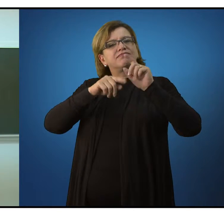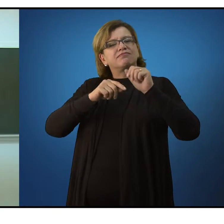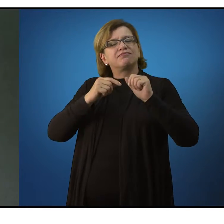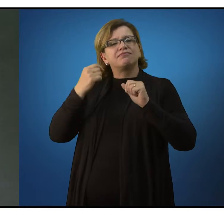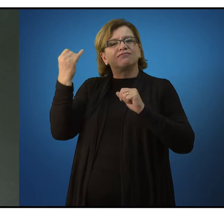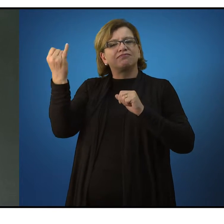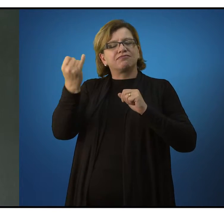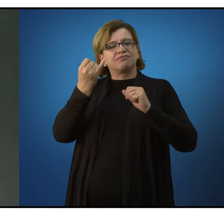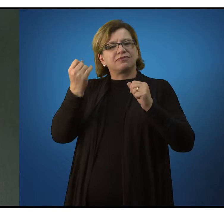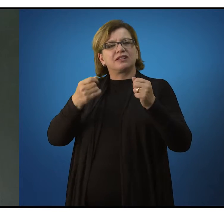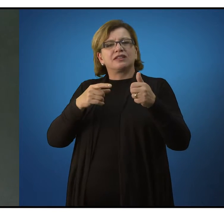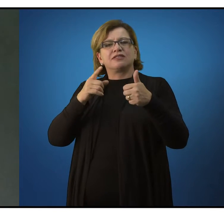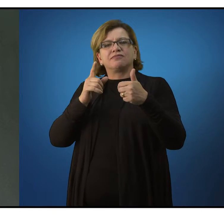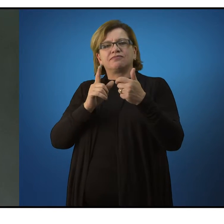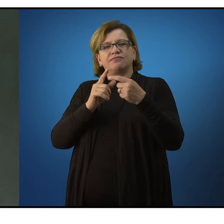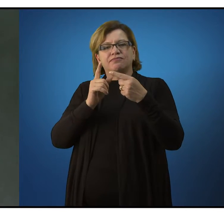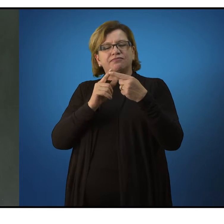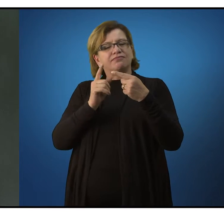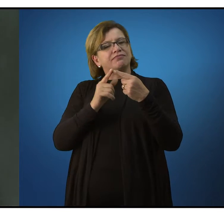primordiais.